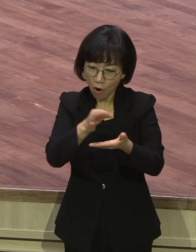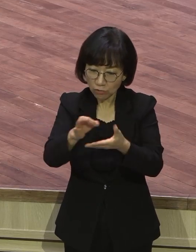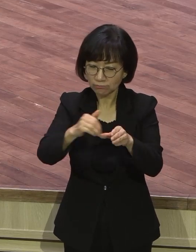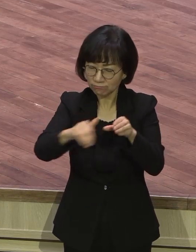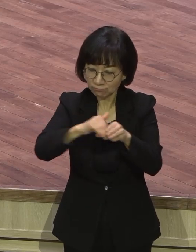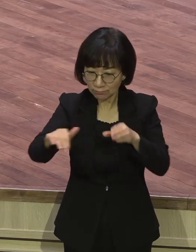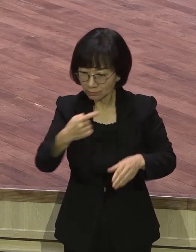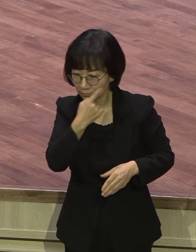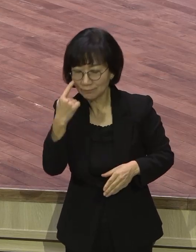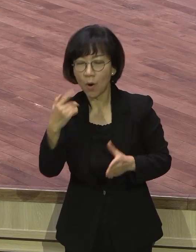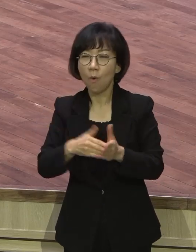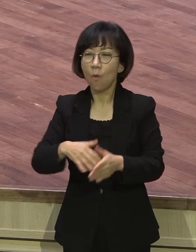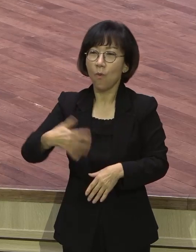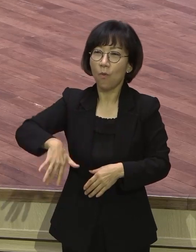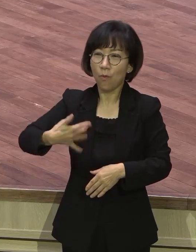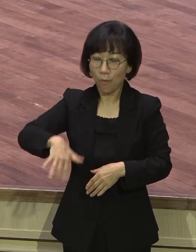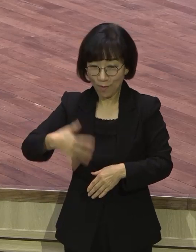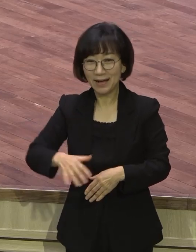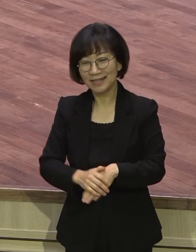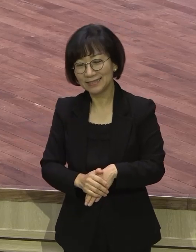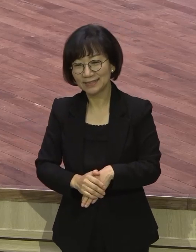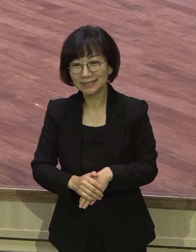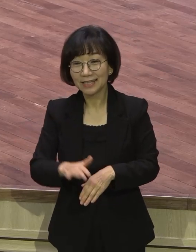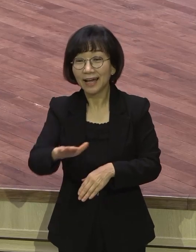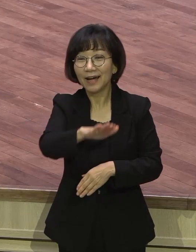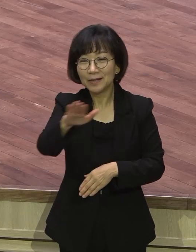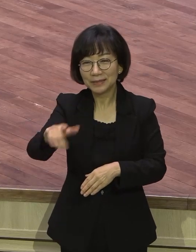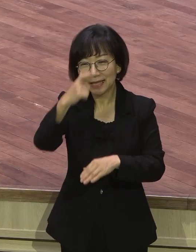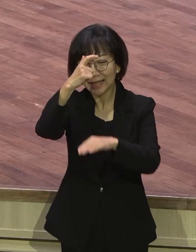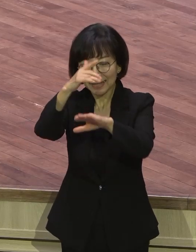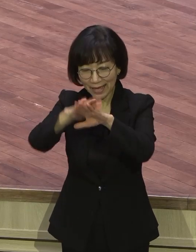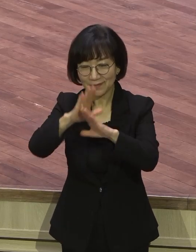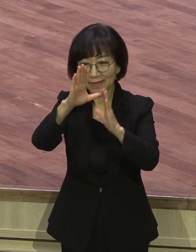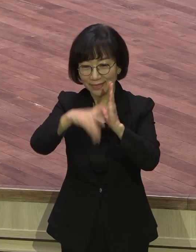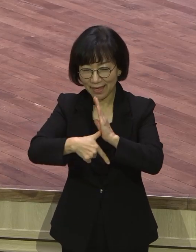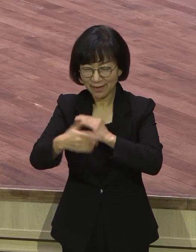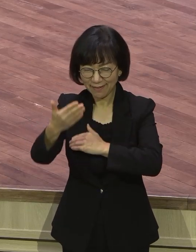여러분이 이 예배를 통해서 옛틀을 벗을 수가 있습니다.